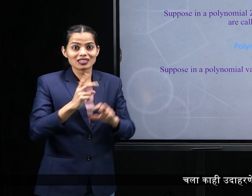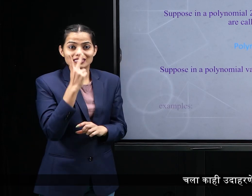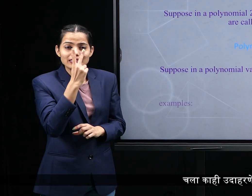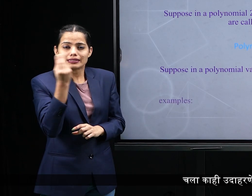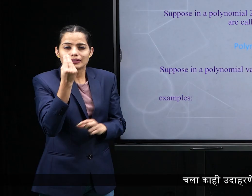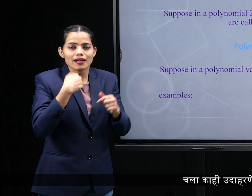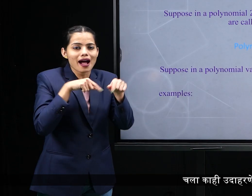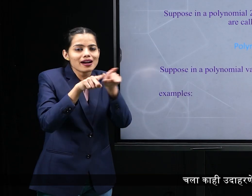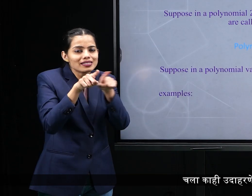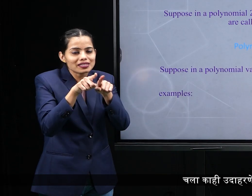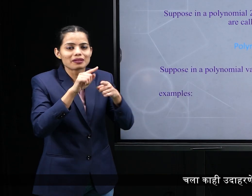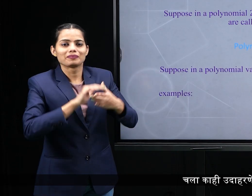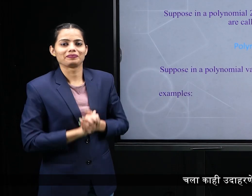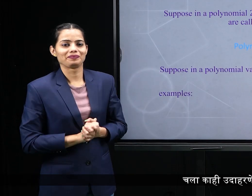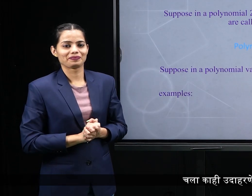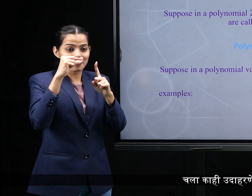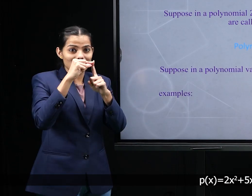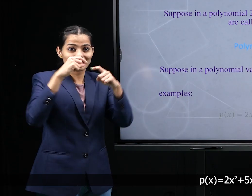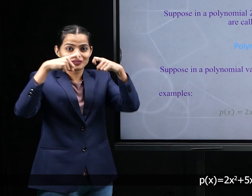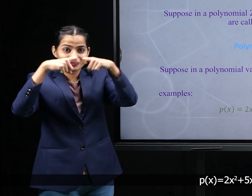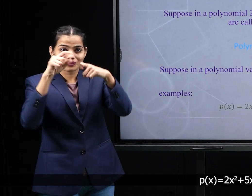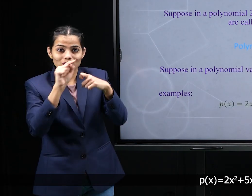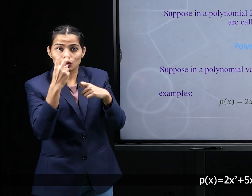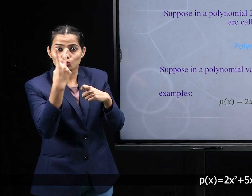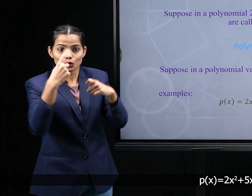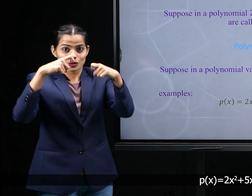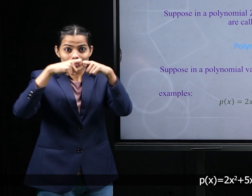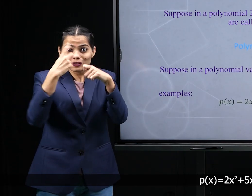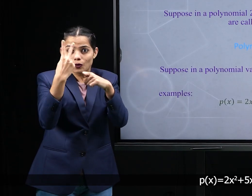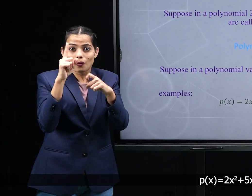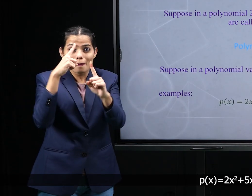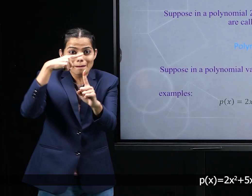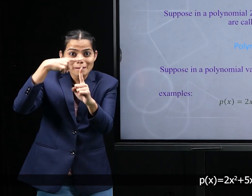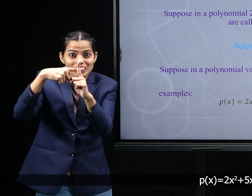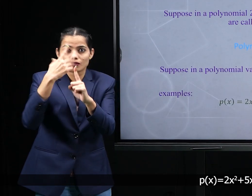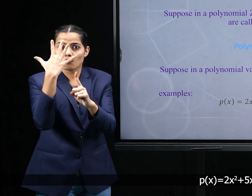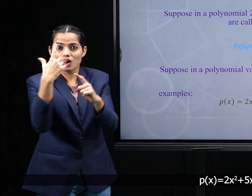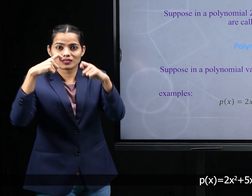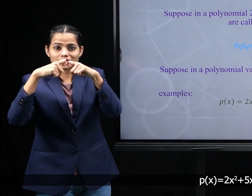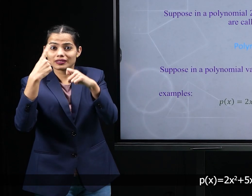चला काही उदाहरणे पाहू. p×x = 2x² plus 5x plus 1,